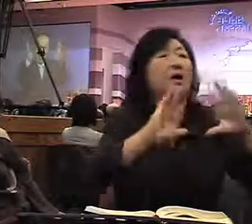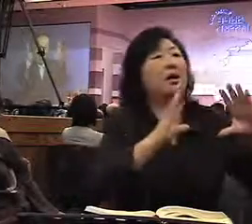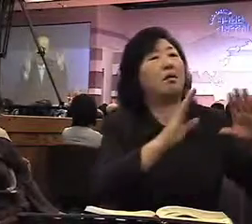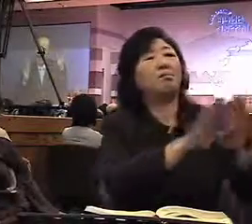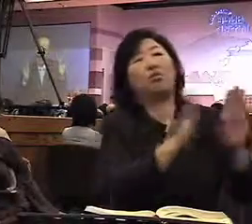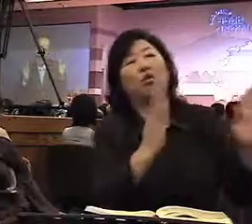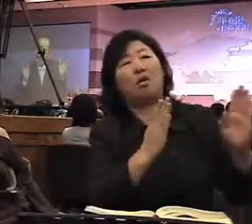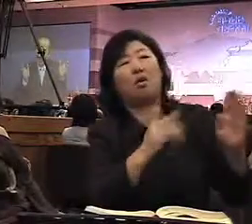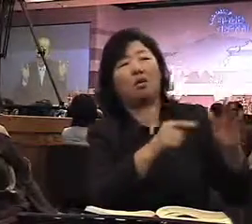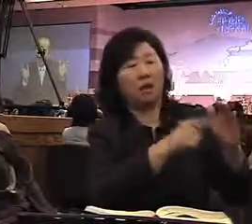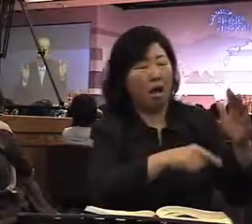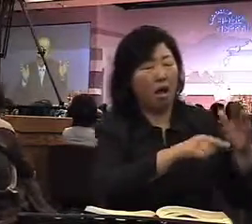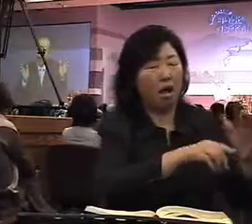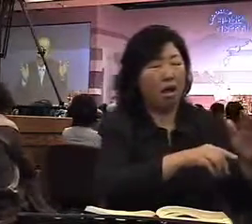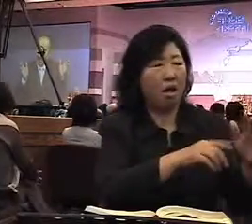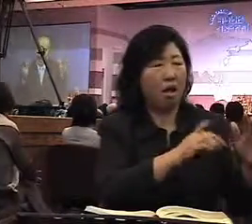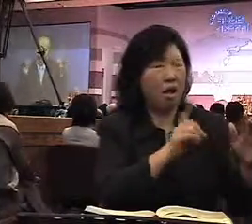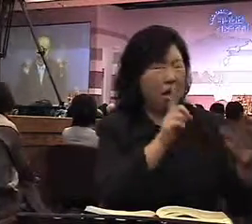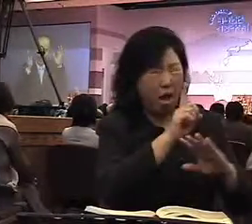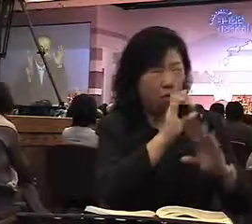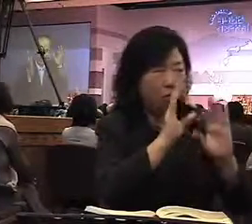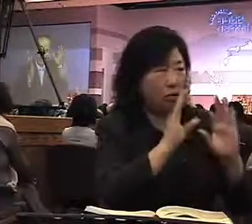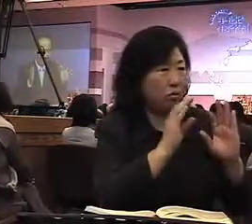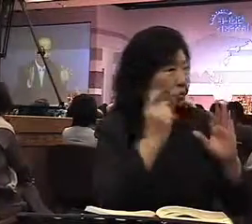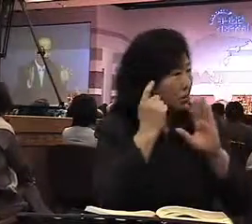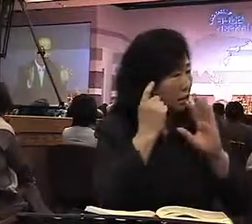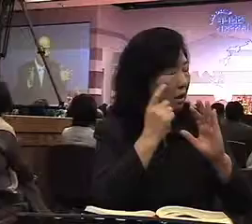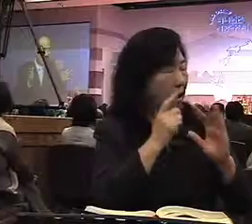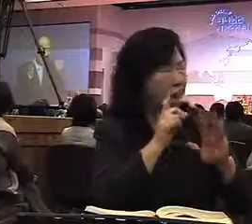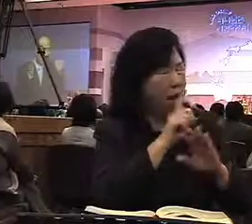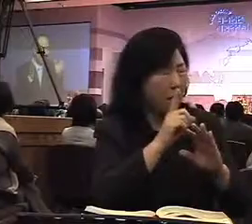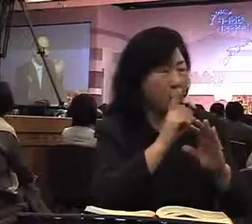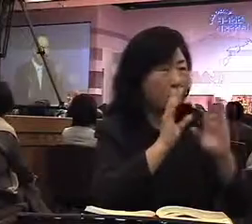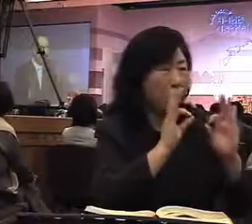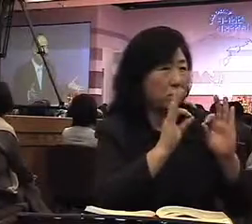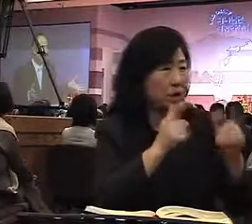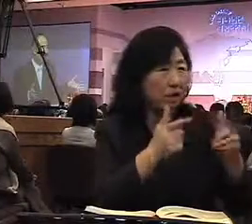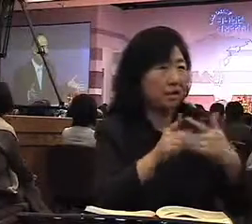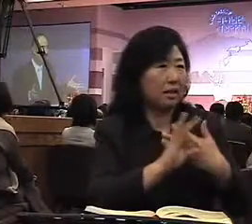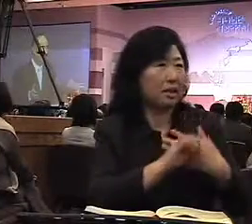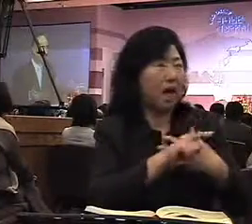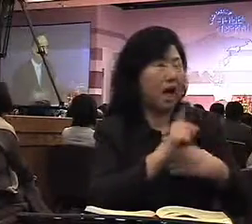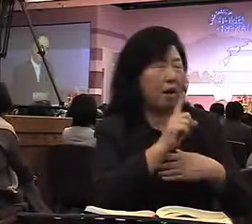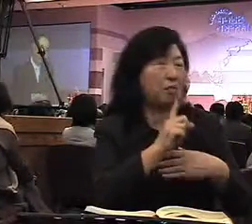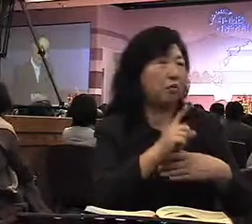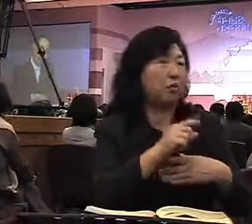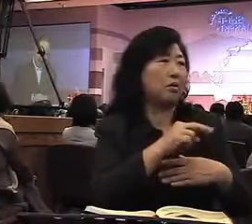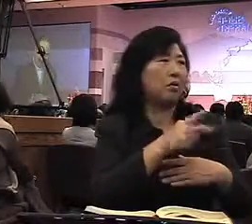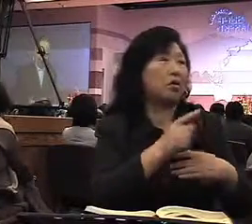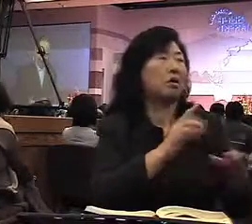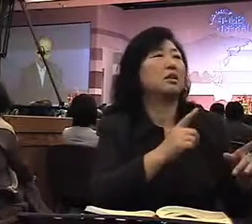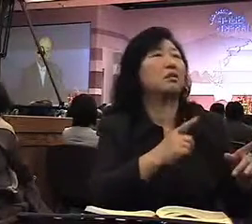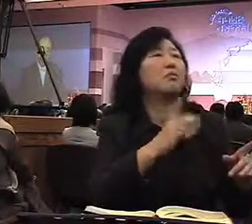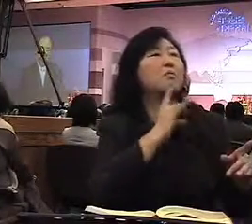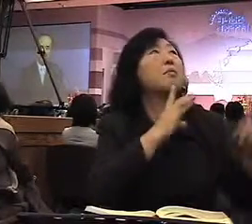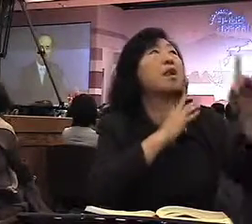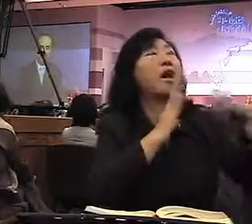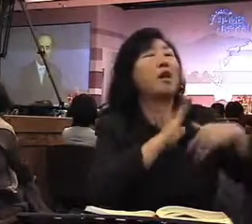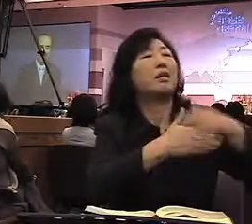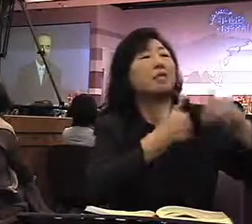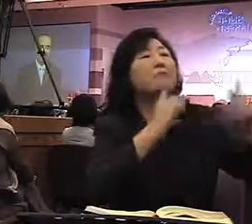때 아무도 안 볼 때 그분만 보시죠. 아무도 안 들을 때 그분만 들으시죠. 아무도 모를 때 그분만 하시죠. 내가 미국에 처음